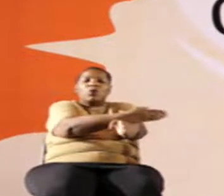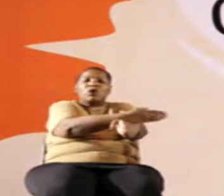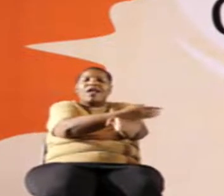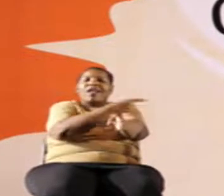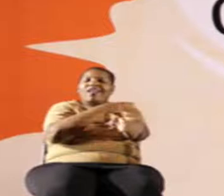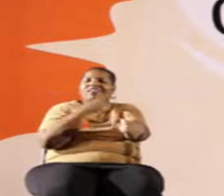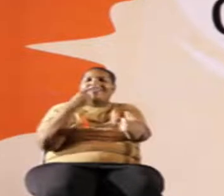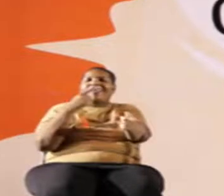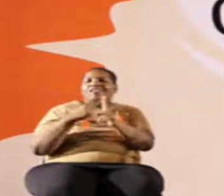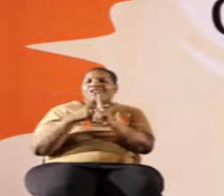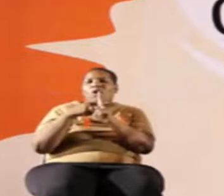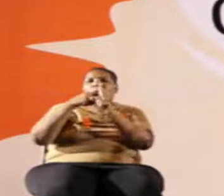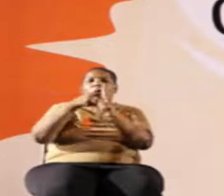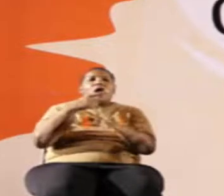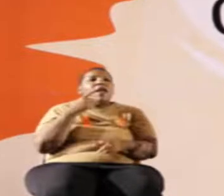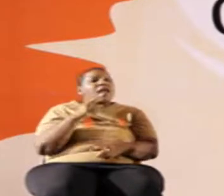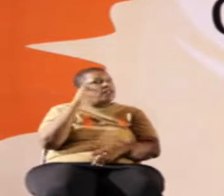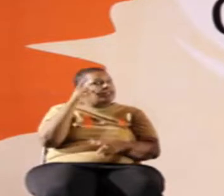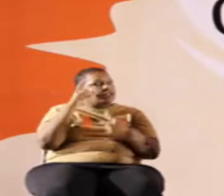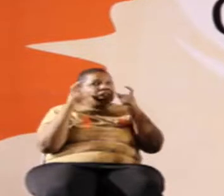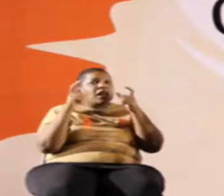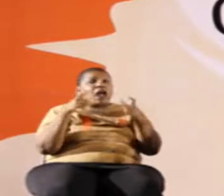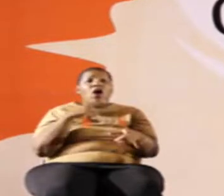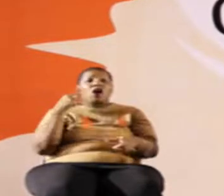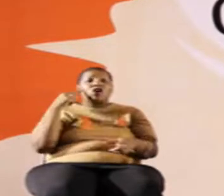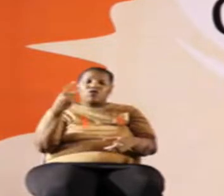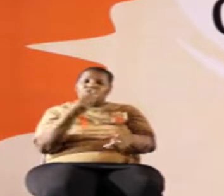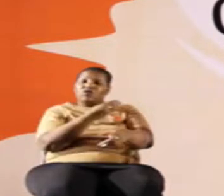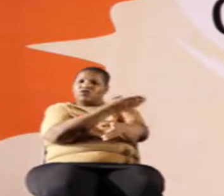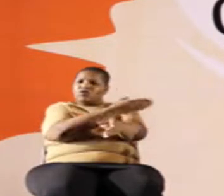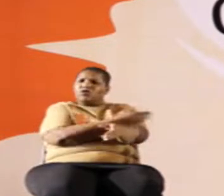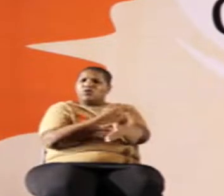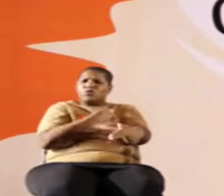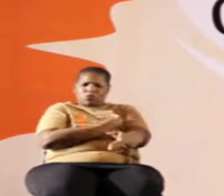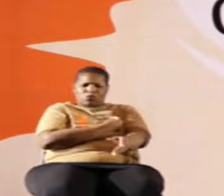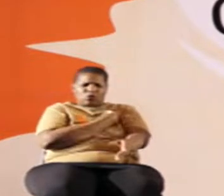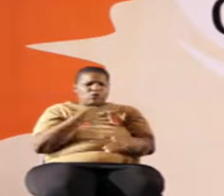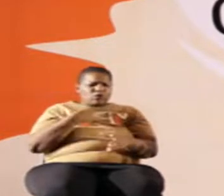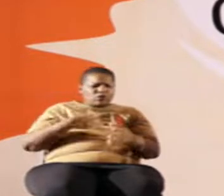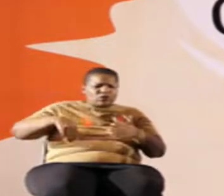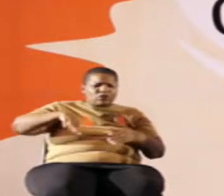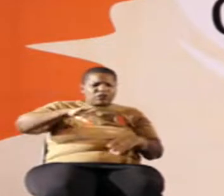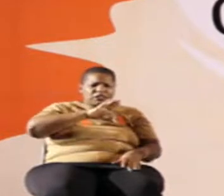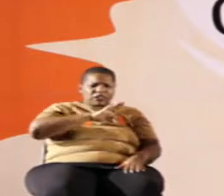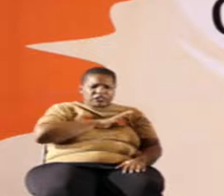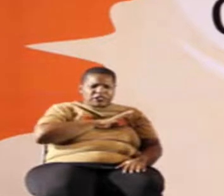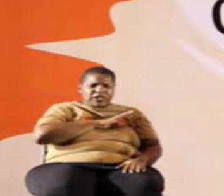muito interessante. E eu acho que as encruzilhadas que a gente vem hoje